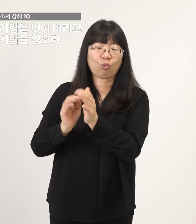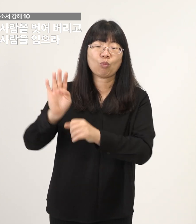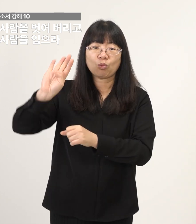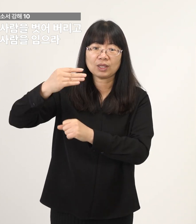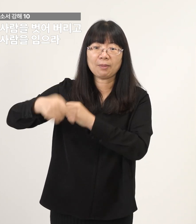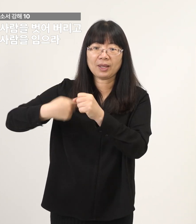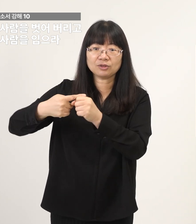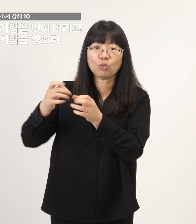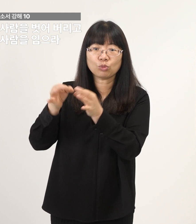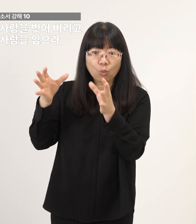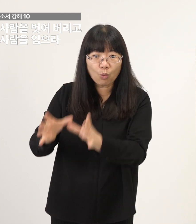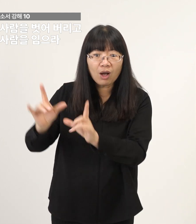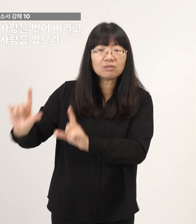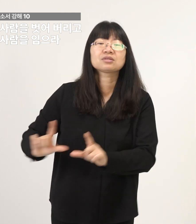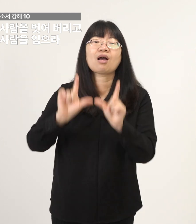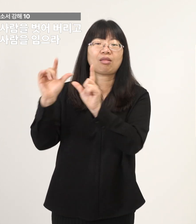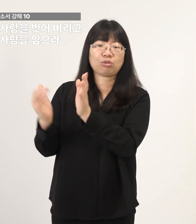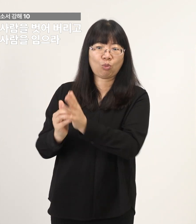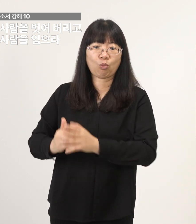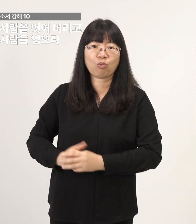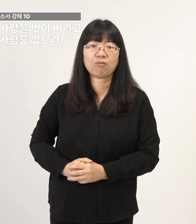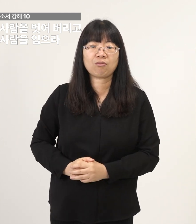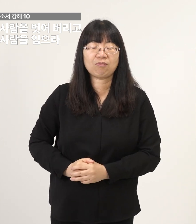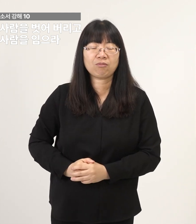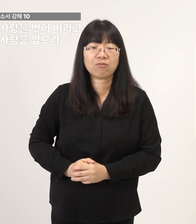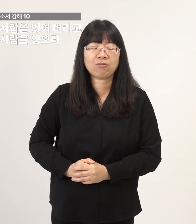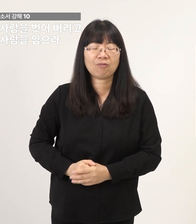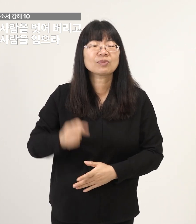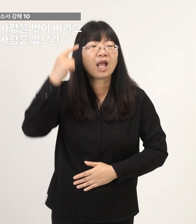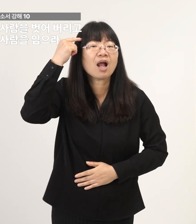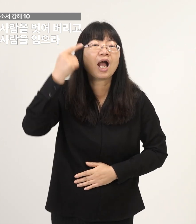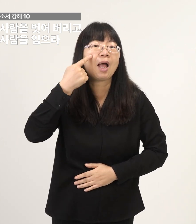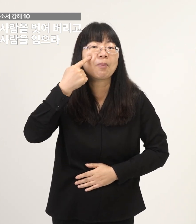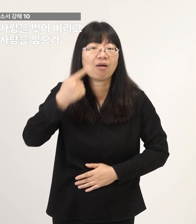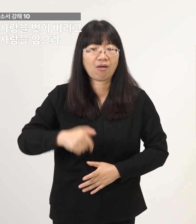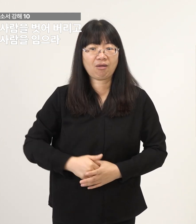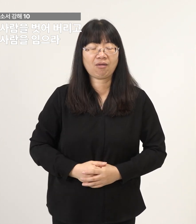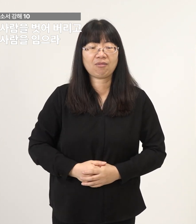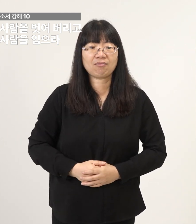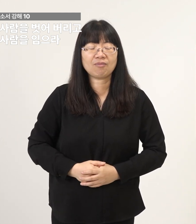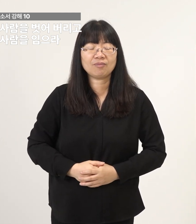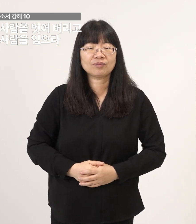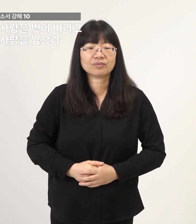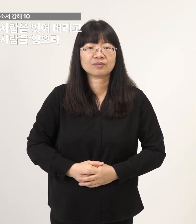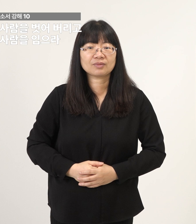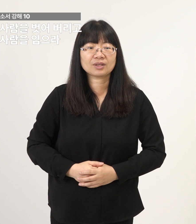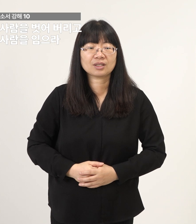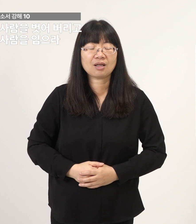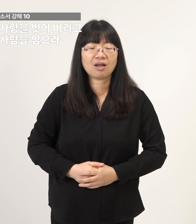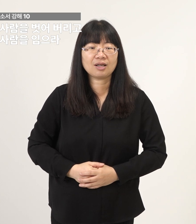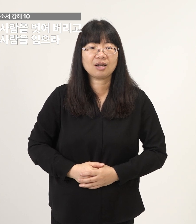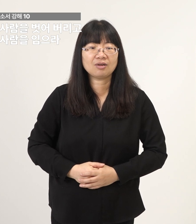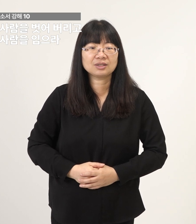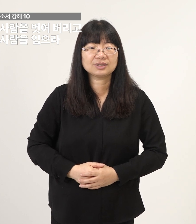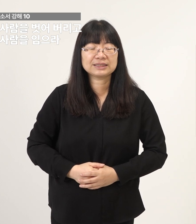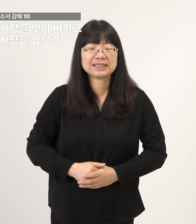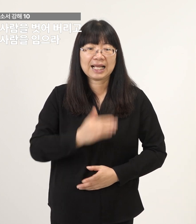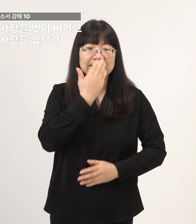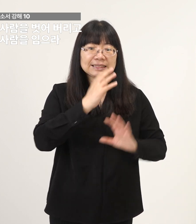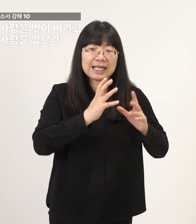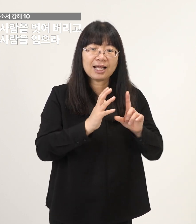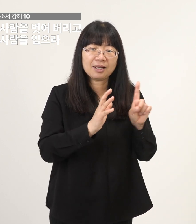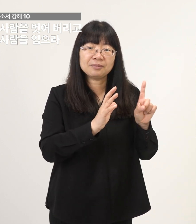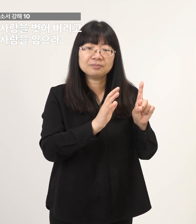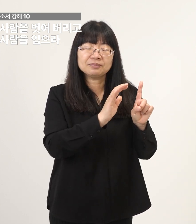한번 생각을 해보시라고요. 한 민족이 완전히 다른 이방